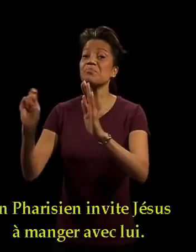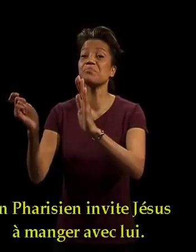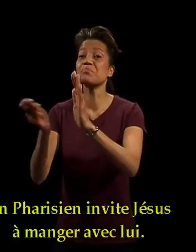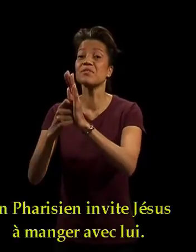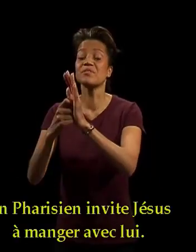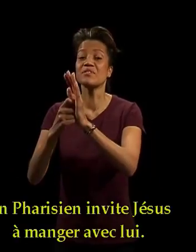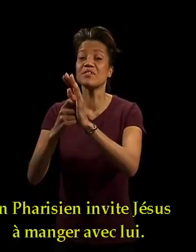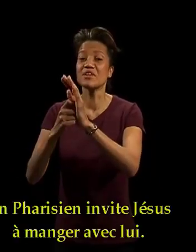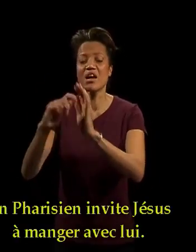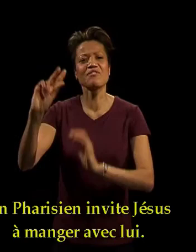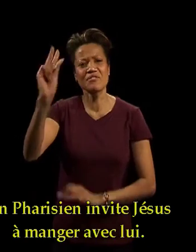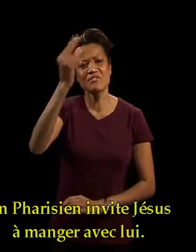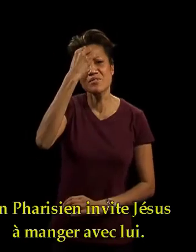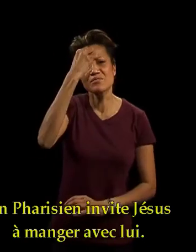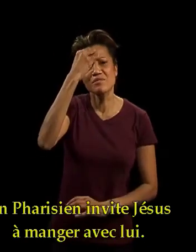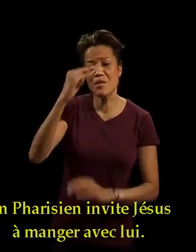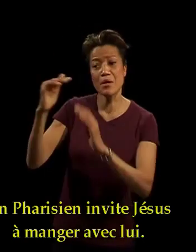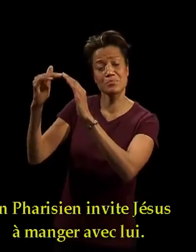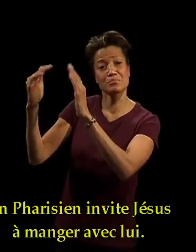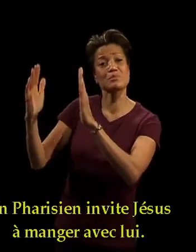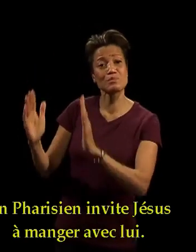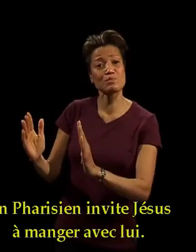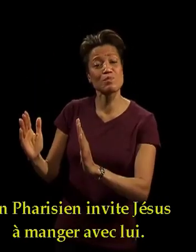Un pharisien invite Jésus à manger avec lui.